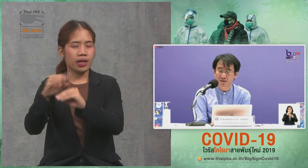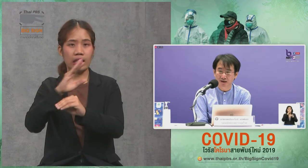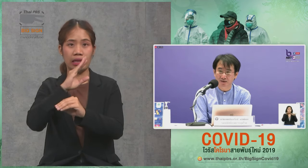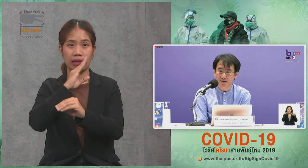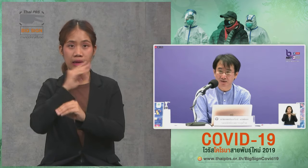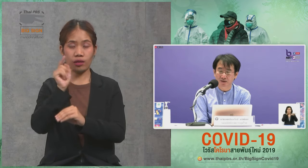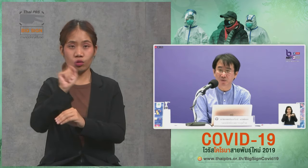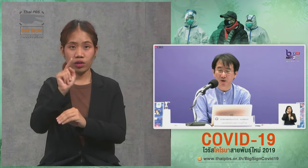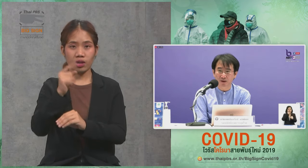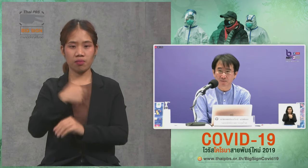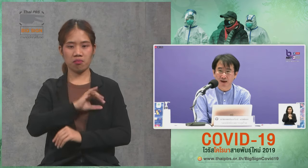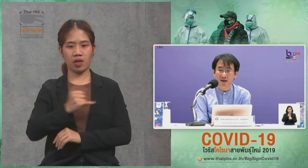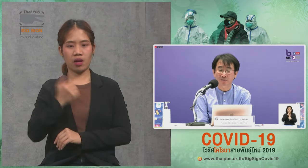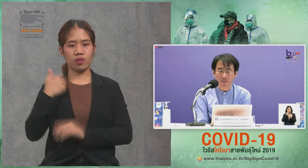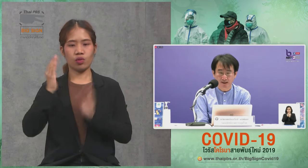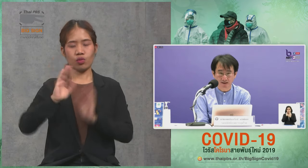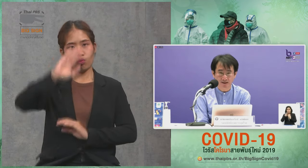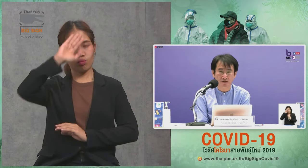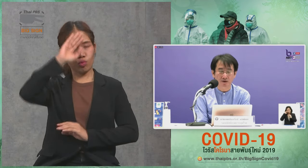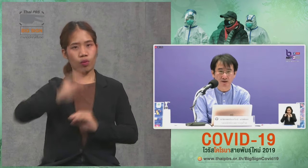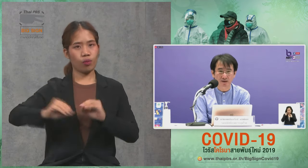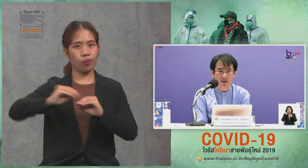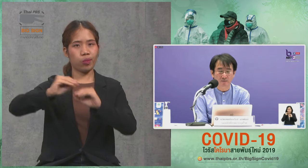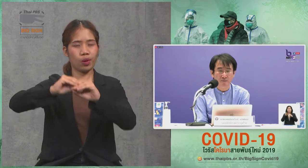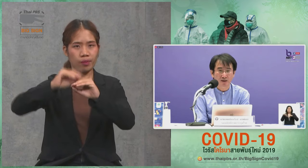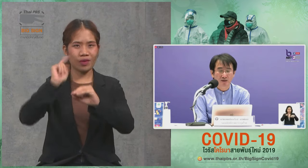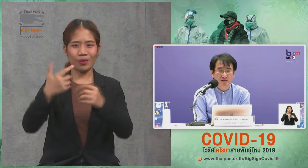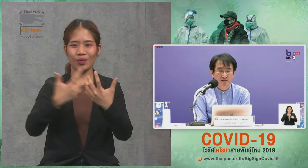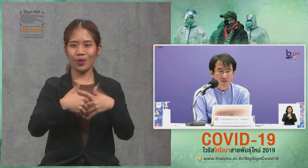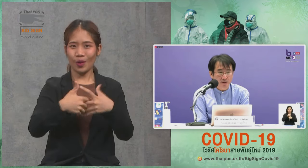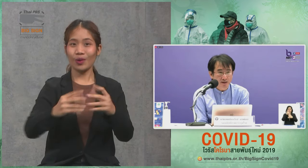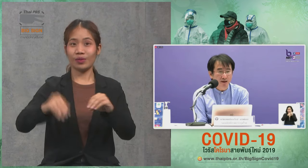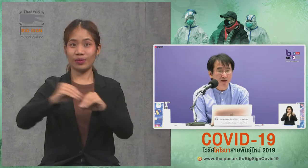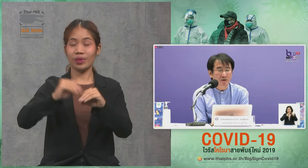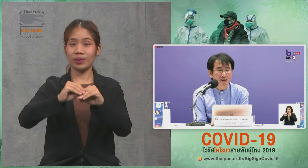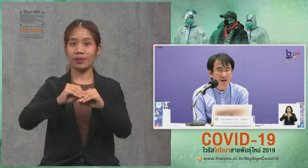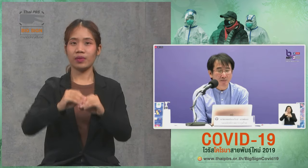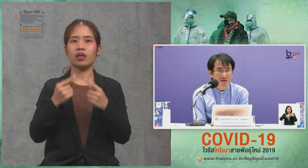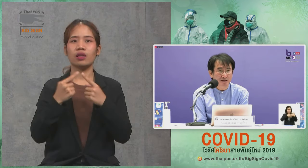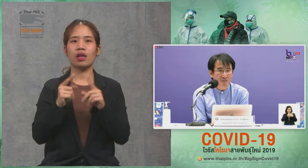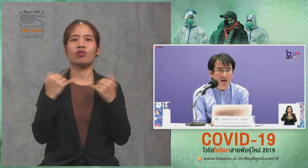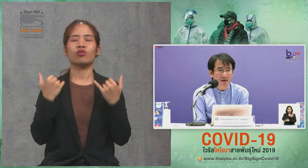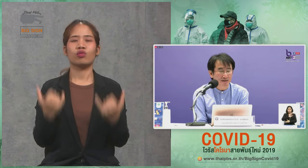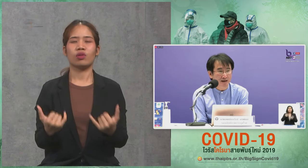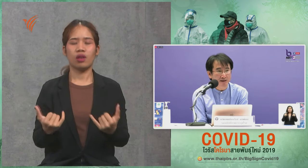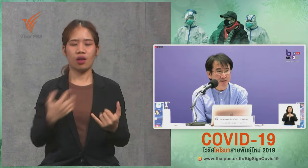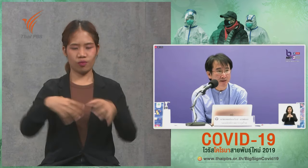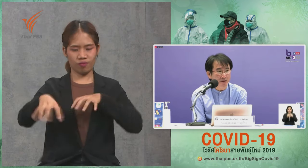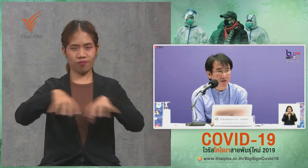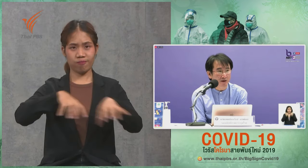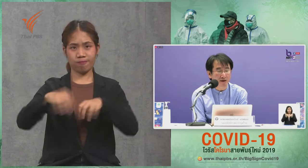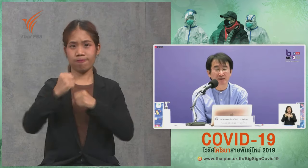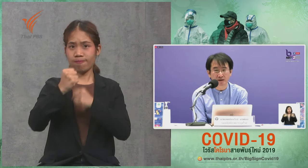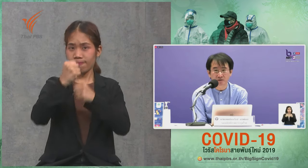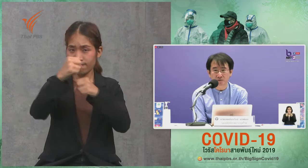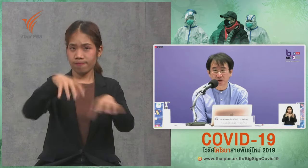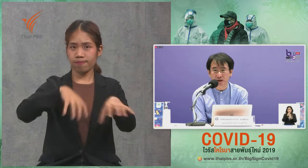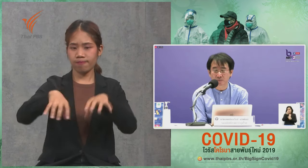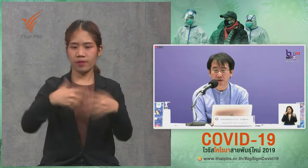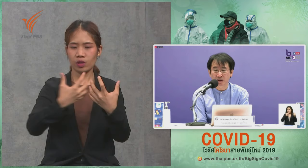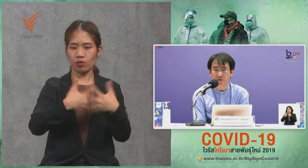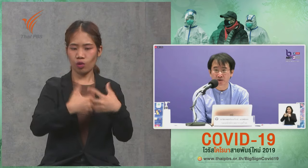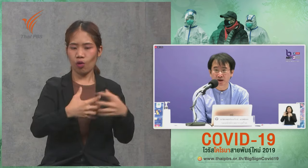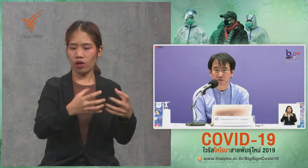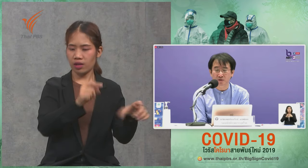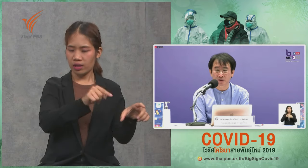ไหนอาจจะมีจำนวนผู้ป่วยมากกว่าปกติสักหน่อยนะครับตอนนี้เนี่ยเราพยายามที่จะบริหารจัดการทรัพยากรให้ดีที่สุดนะ